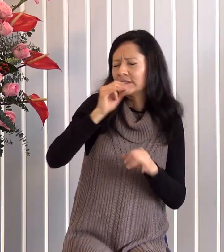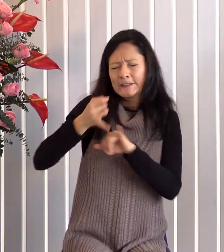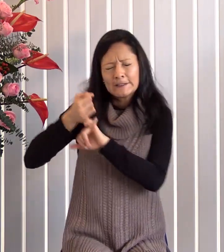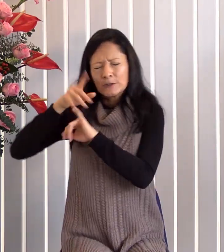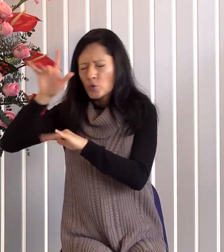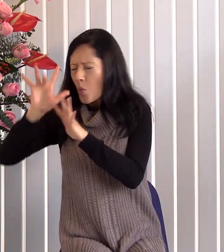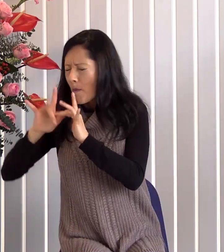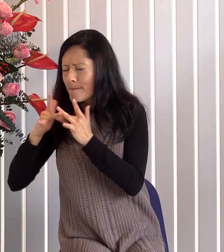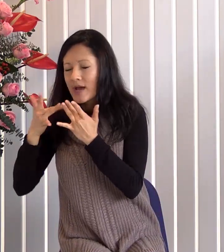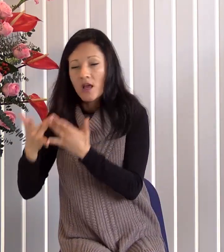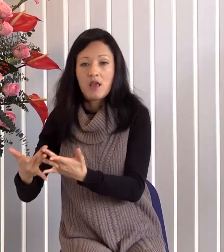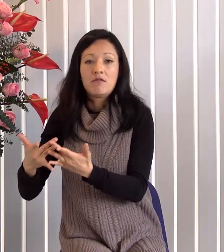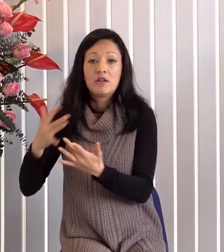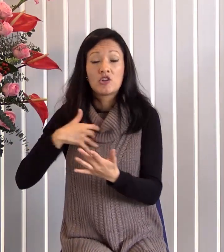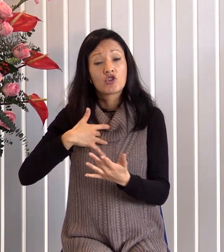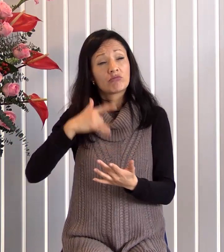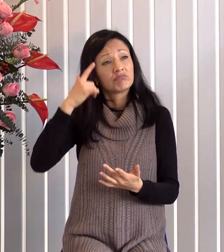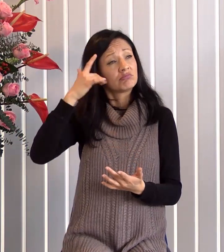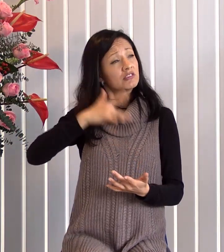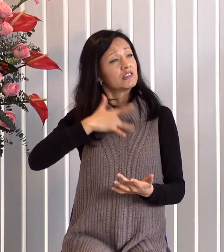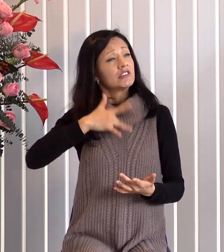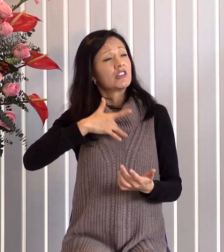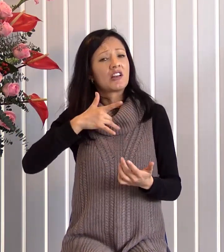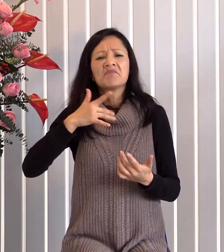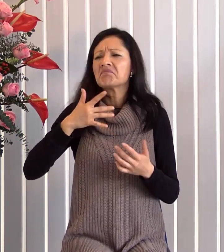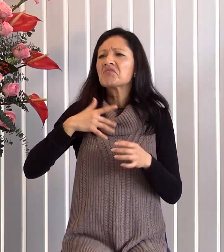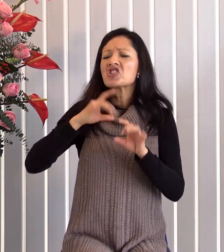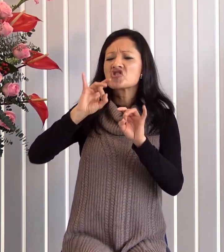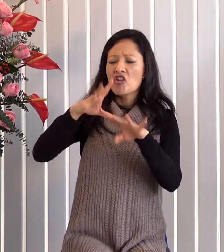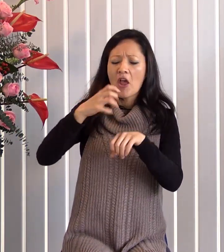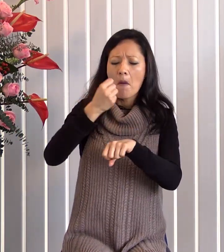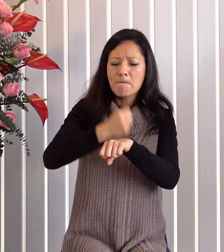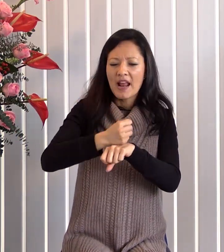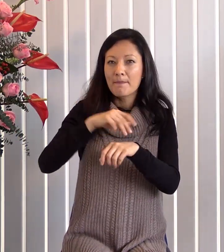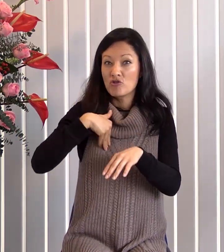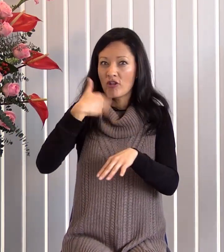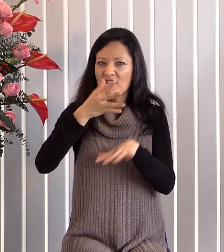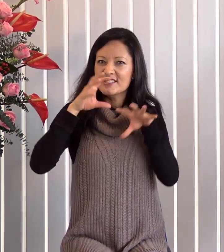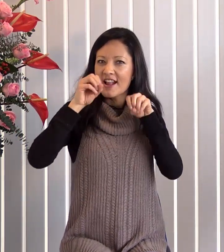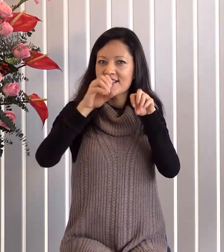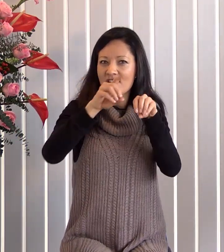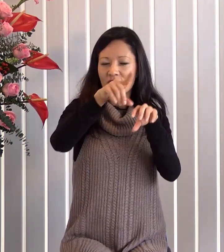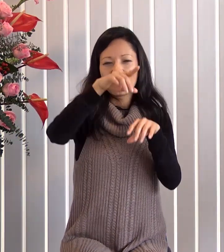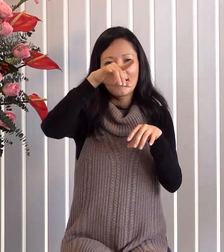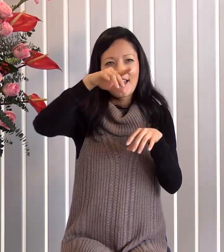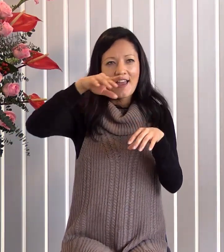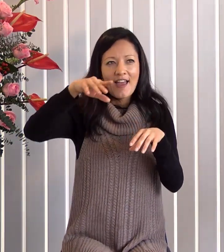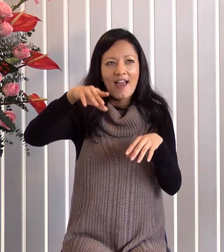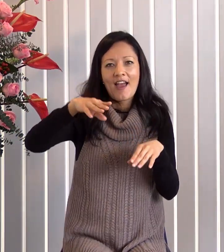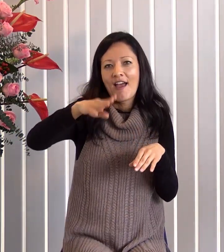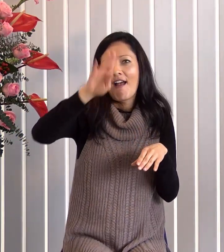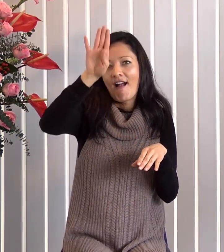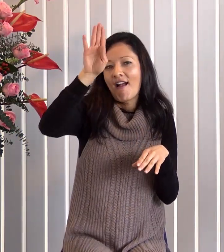tu palabra, que yo no me crea... yo me dejo marcar, pero yo después engaño a la bestia. Ay.